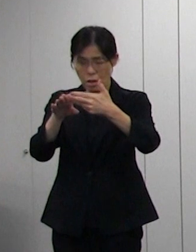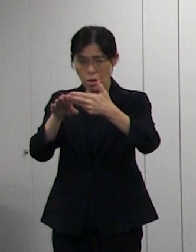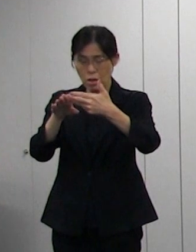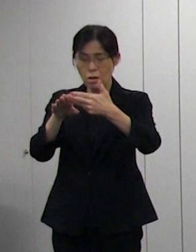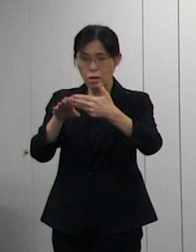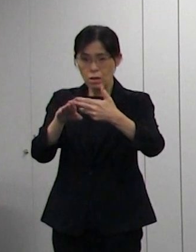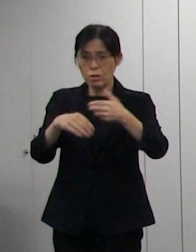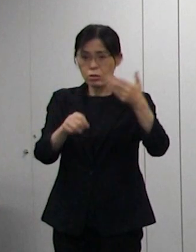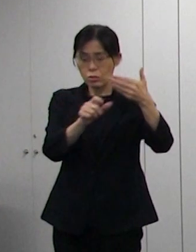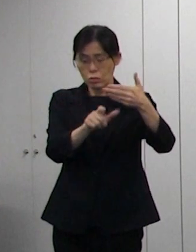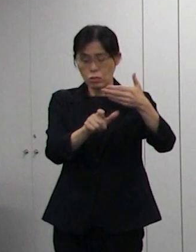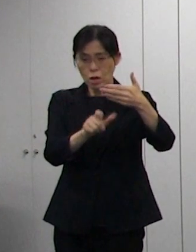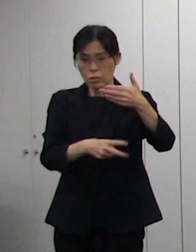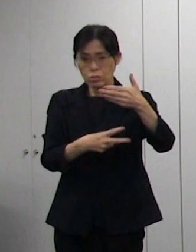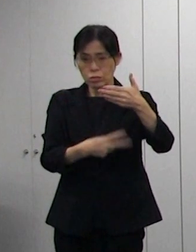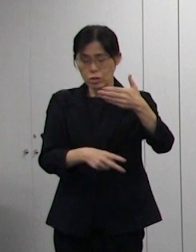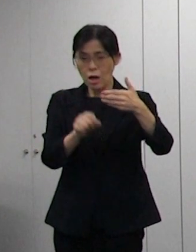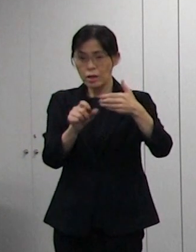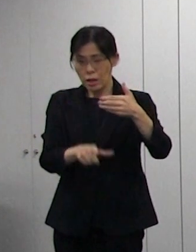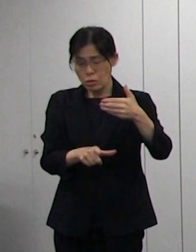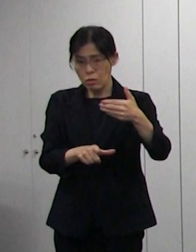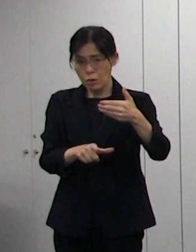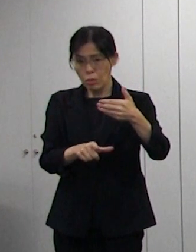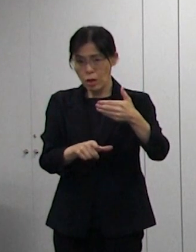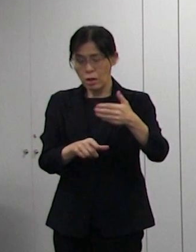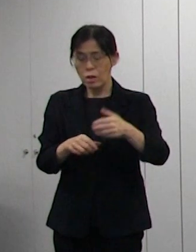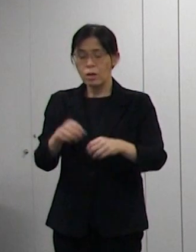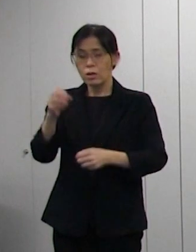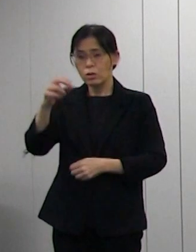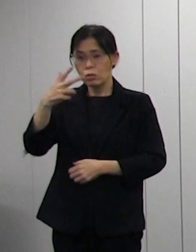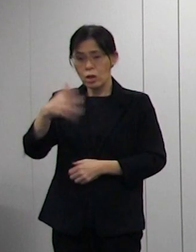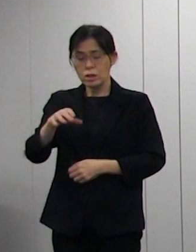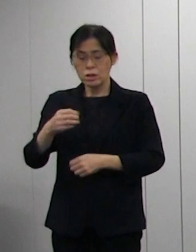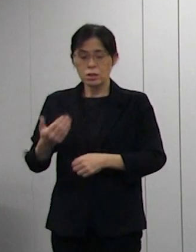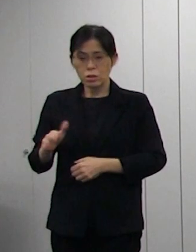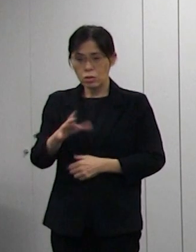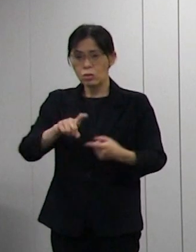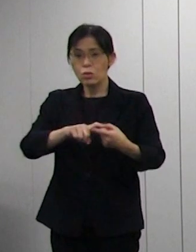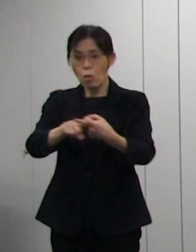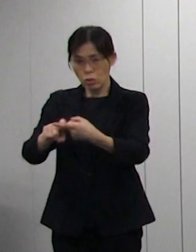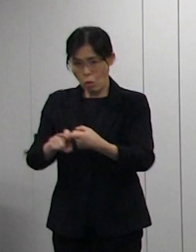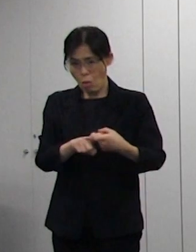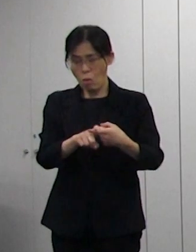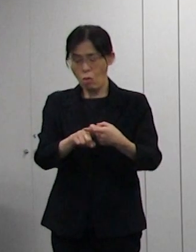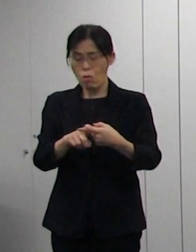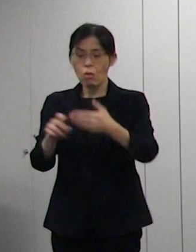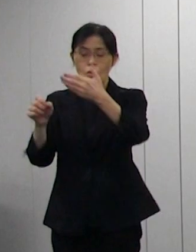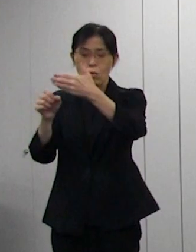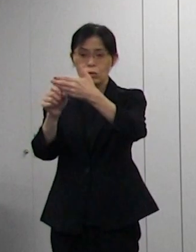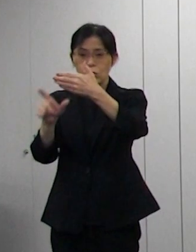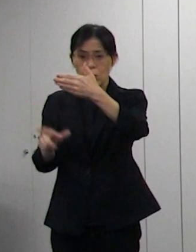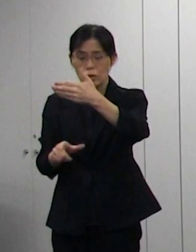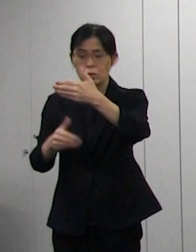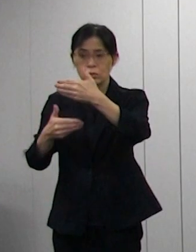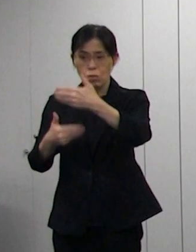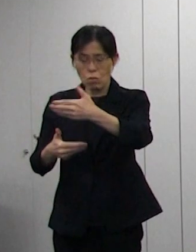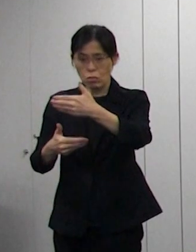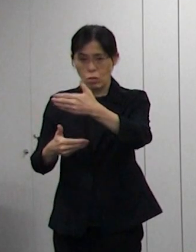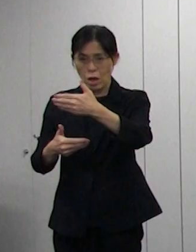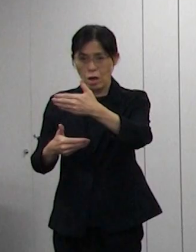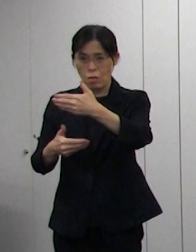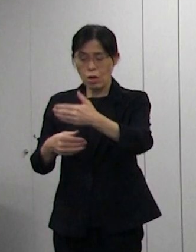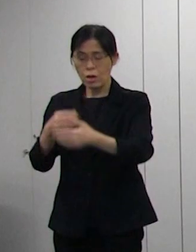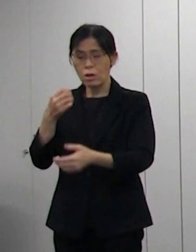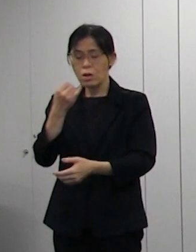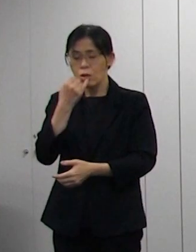9月2日月曜日は日向市漁業協同組合、9月9日月曜日は